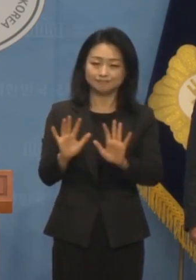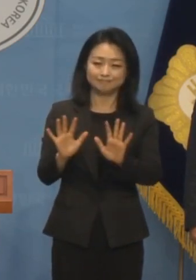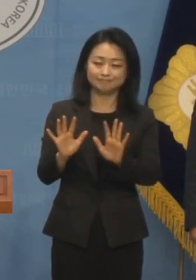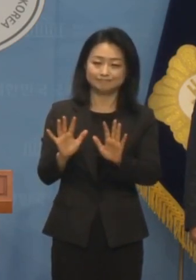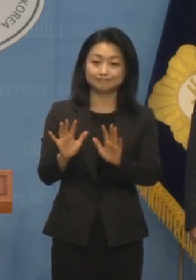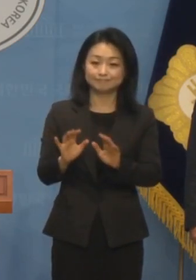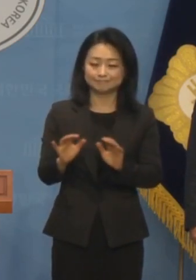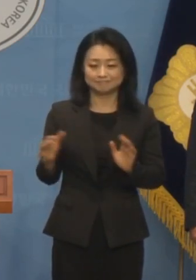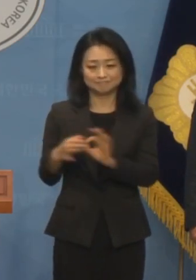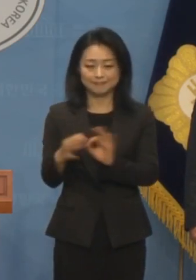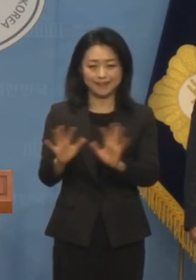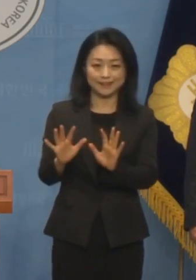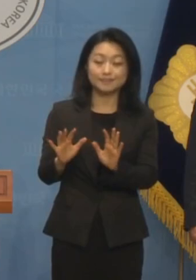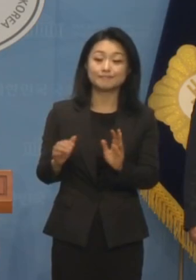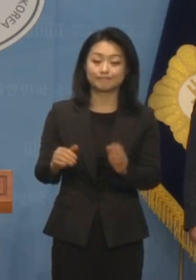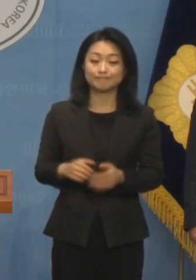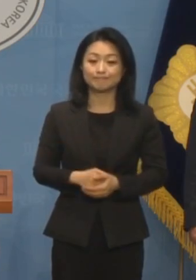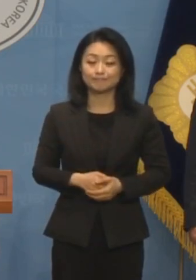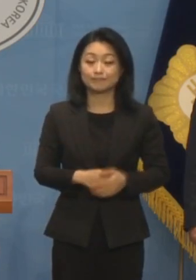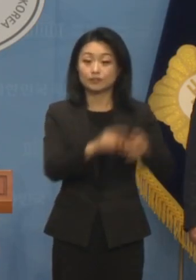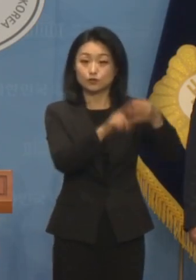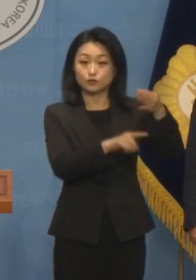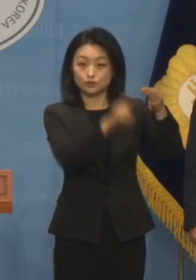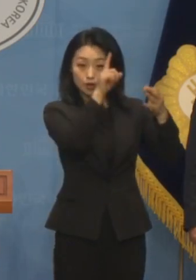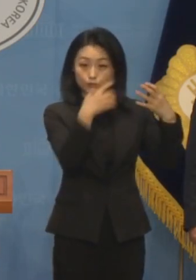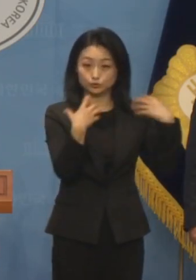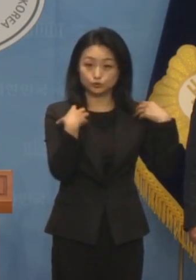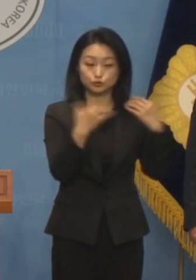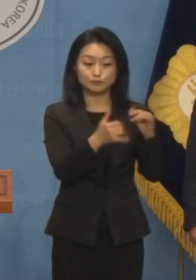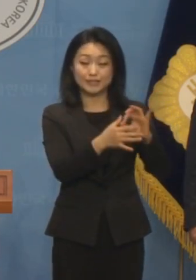선을 긋겠습니다. 윤석열 정권과